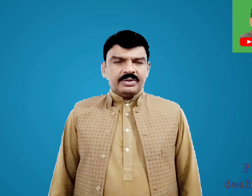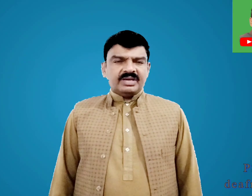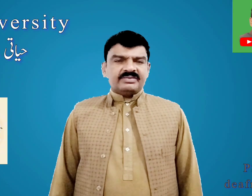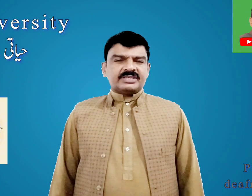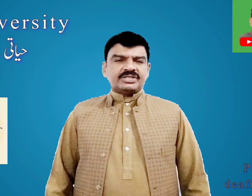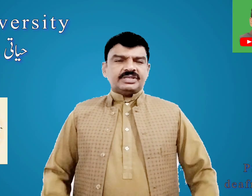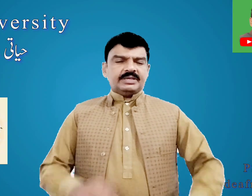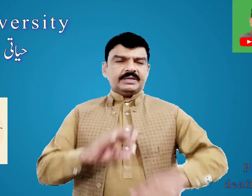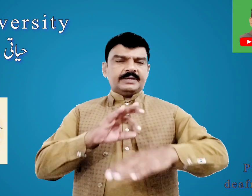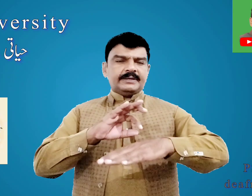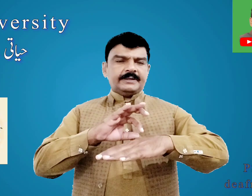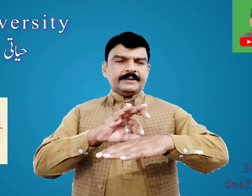बायोडाइवर्सिटी